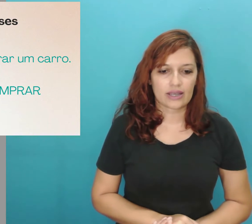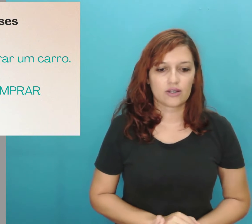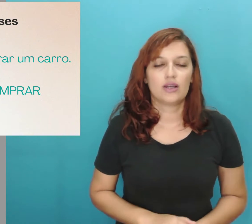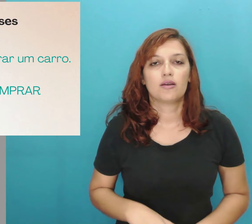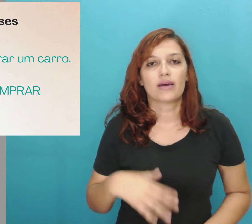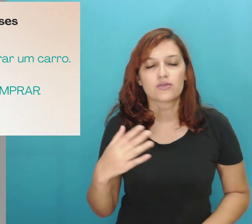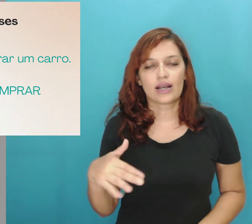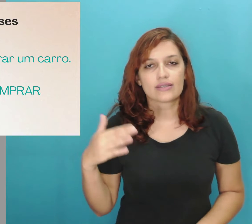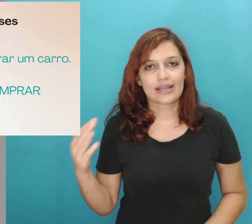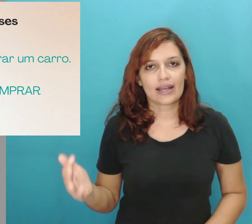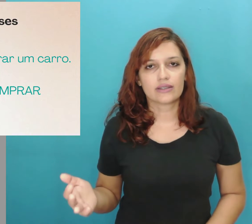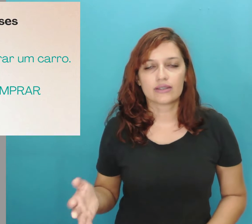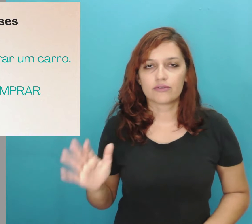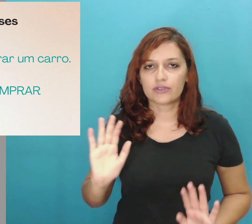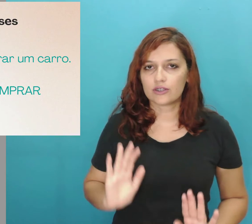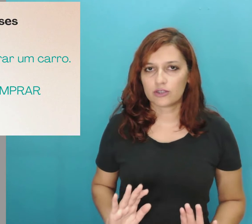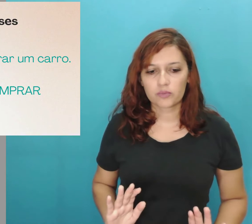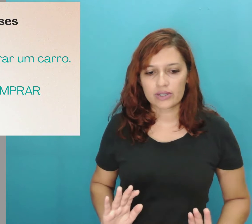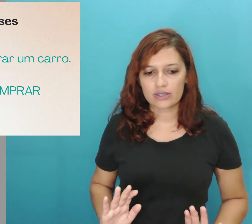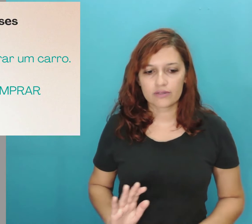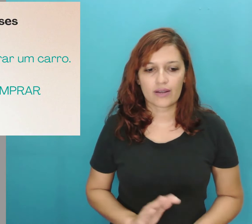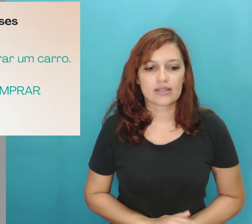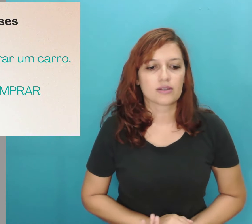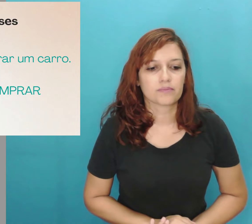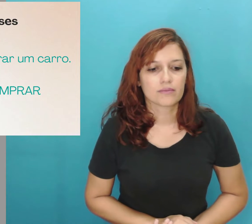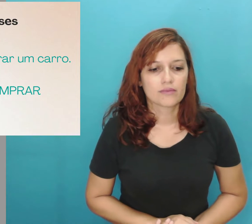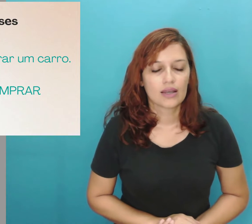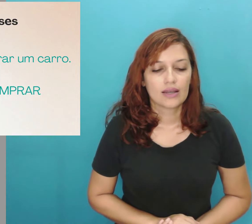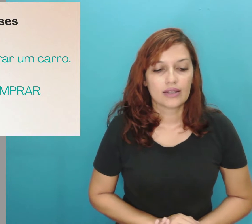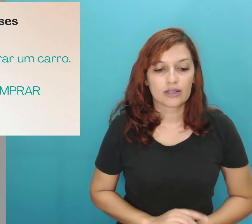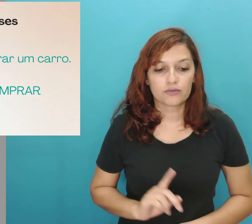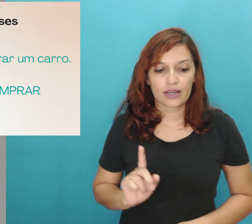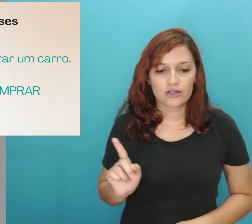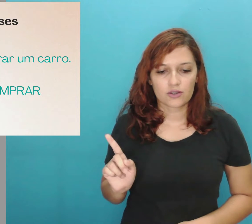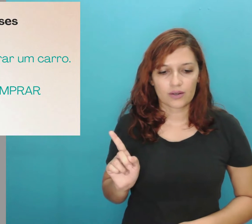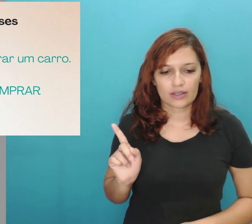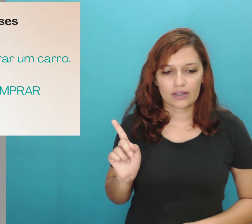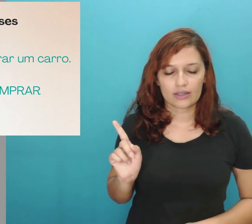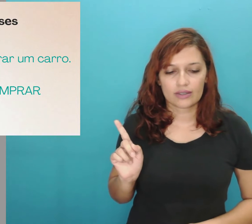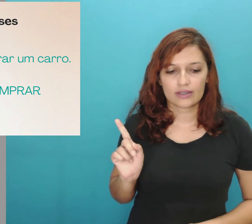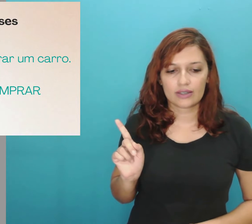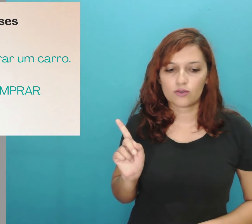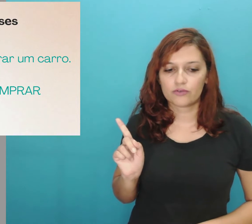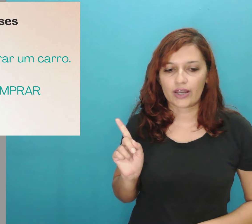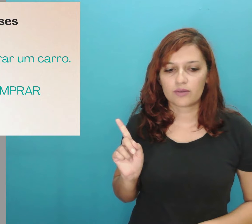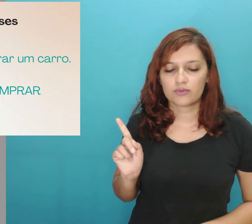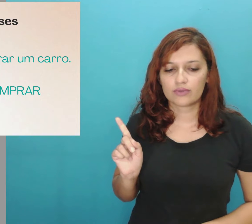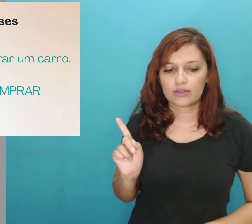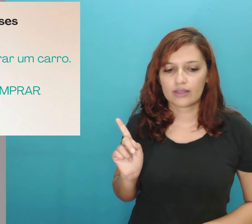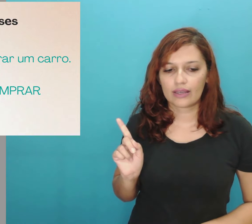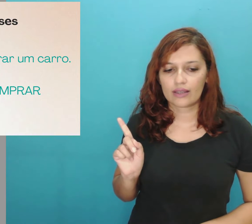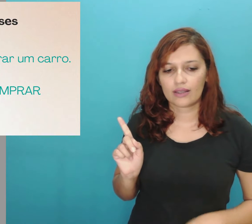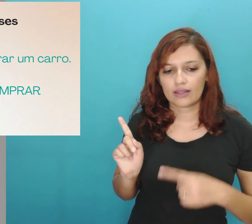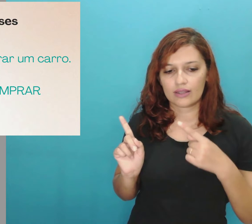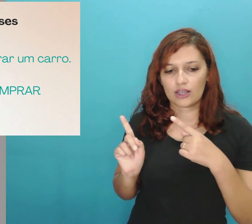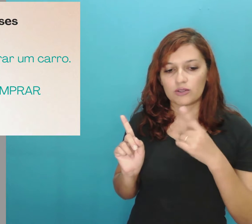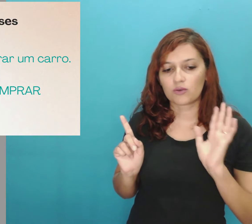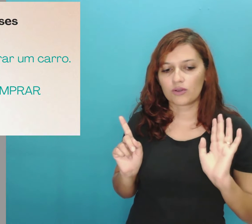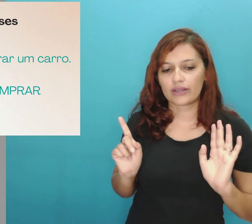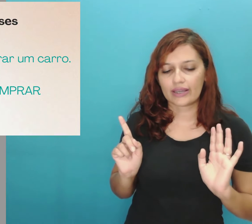certo? Mas no caso de artigo indefinido, eu não preciso fazer. Então veja, ó, aqui que o verbo, eu não coloquei